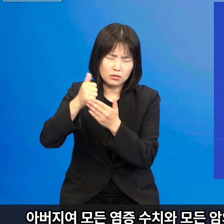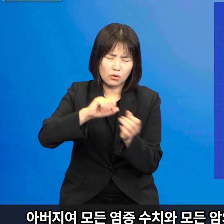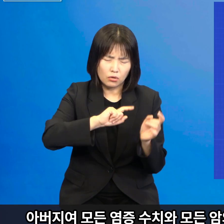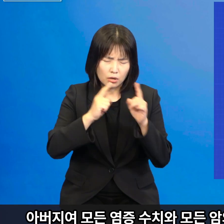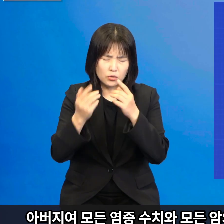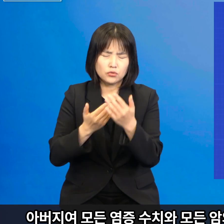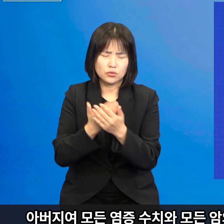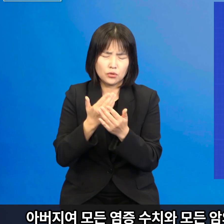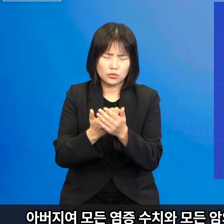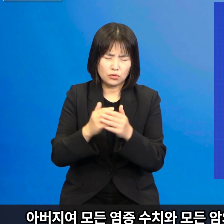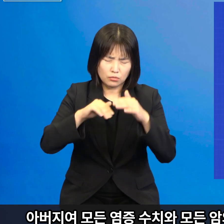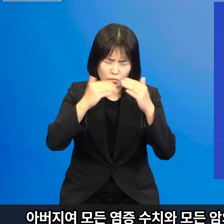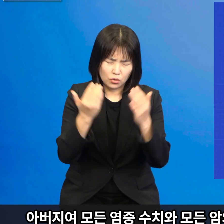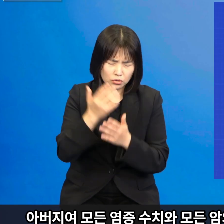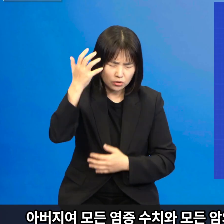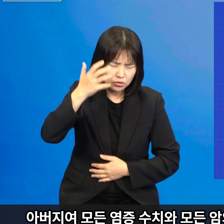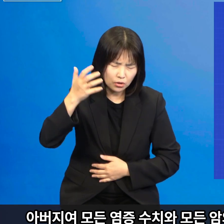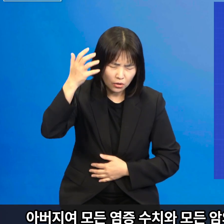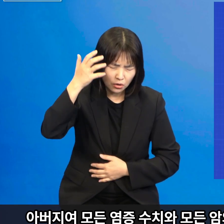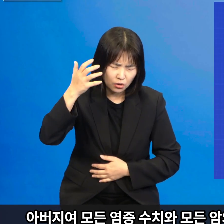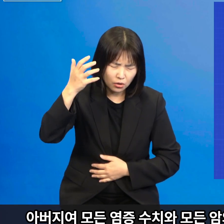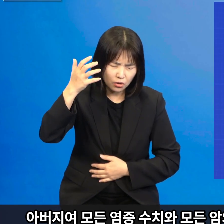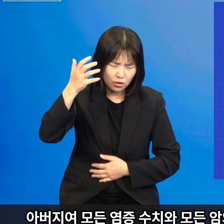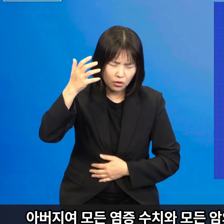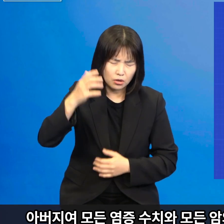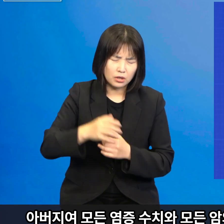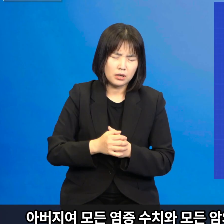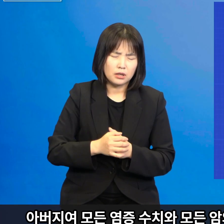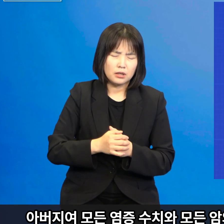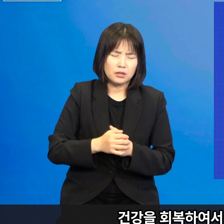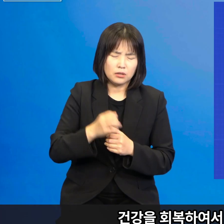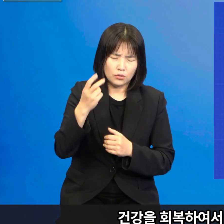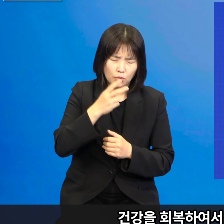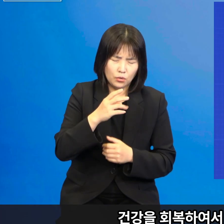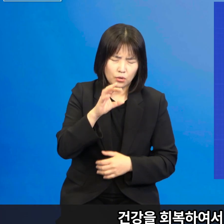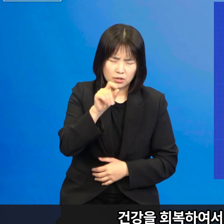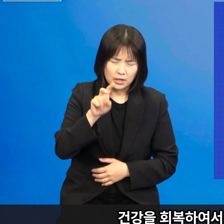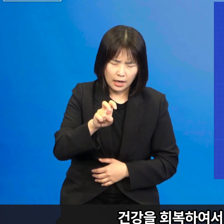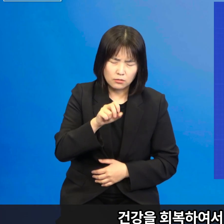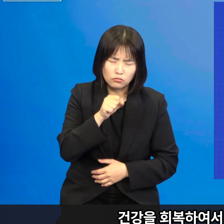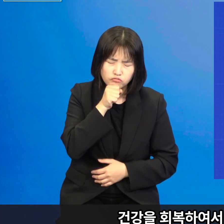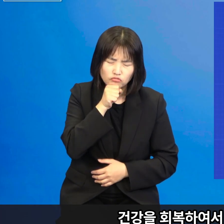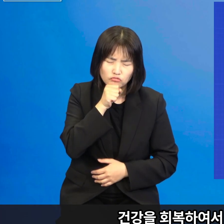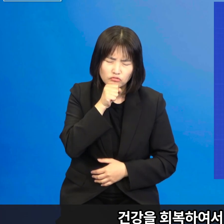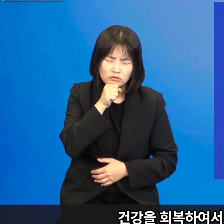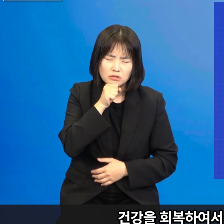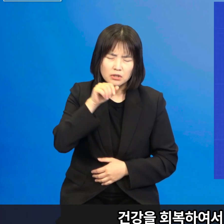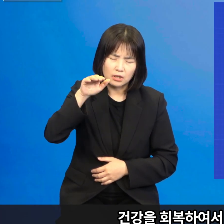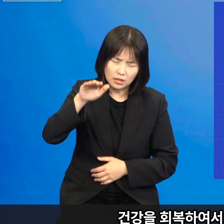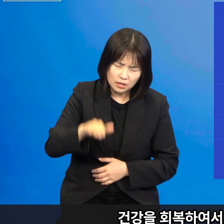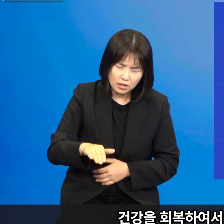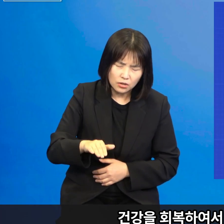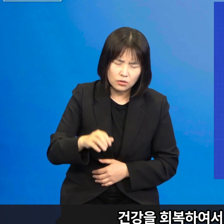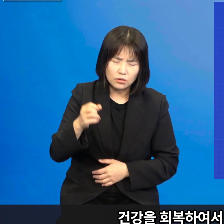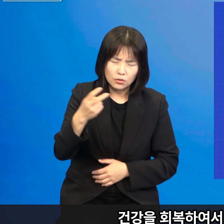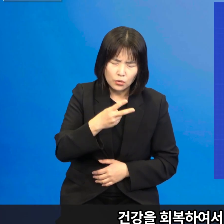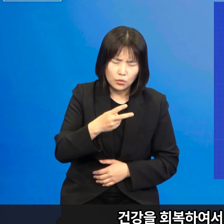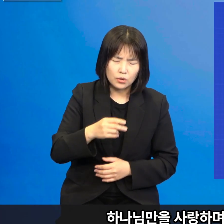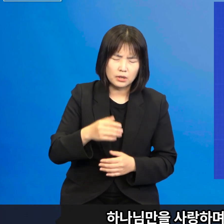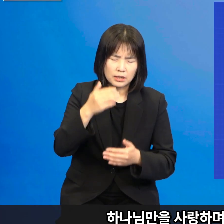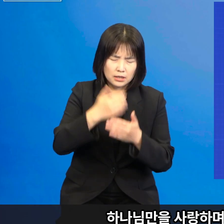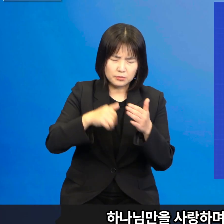주셔서 아버지 모든 염증 수치와 모든 암의 수치가 떨어지게 하여 주시옵시고 건강을 회복하여서 남은 인생